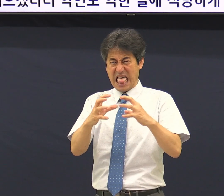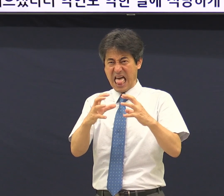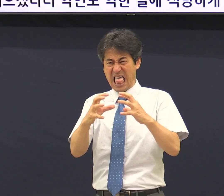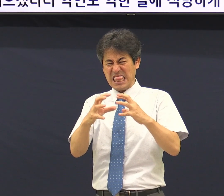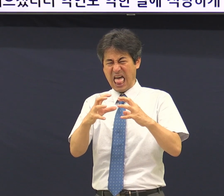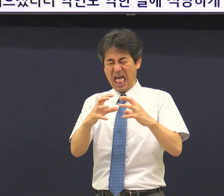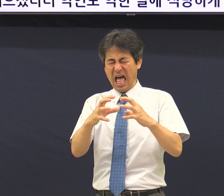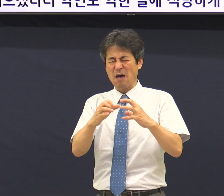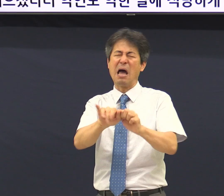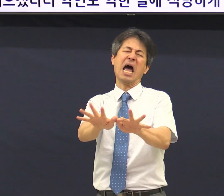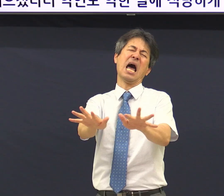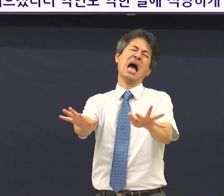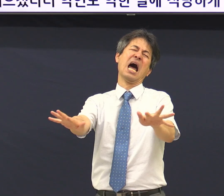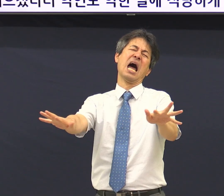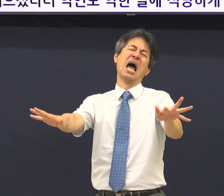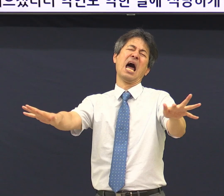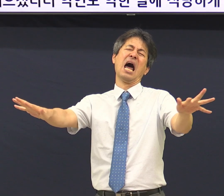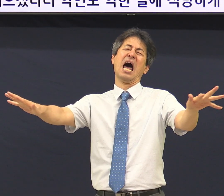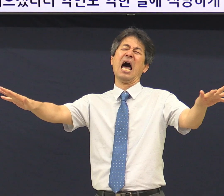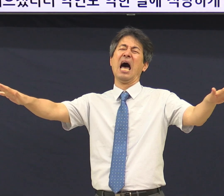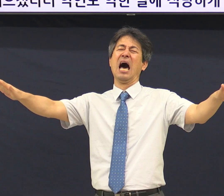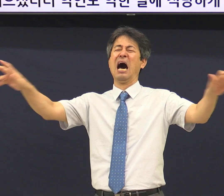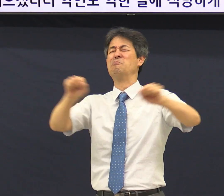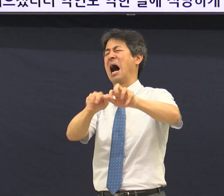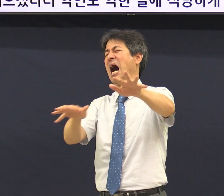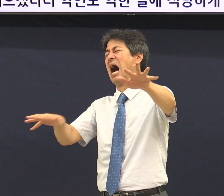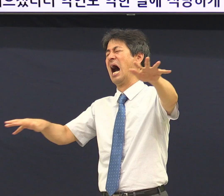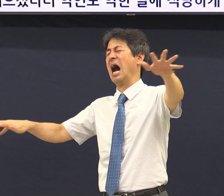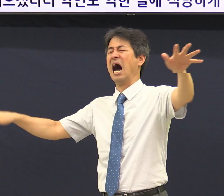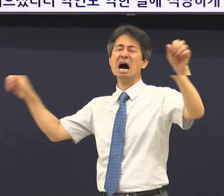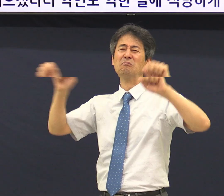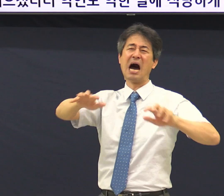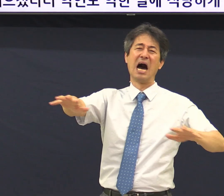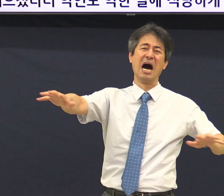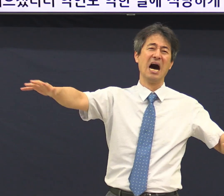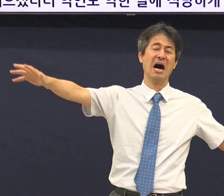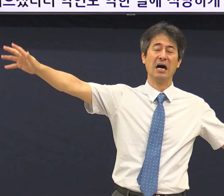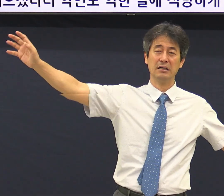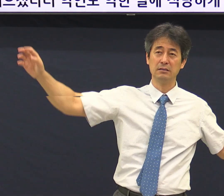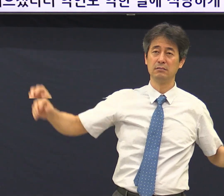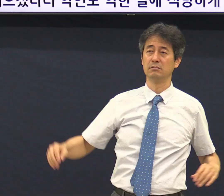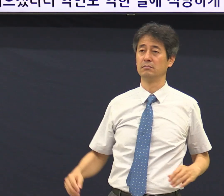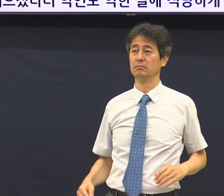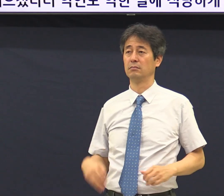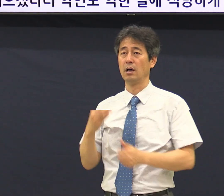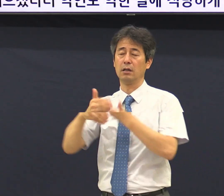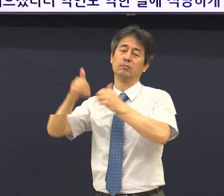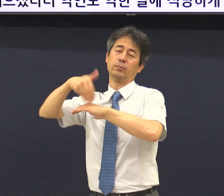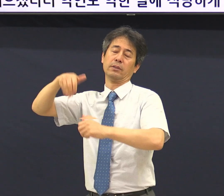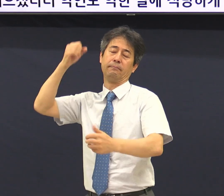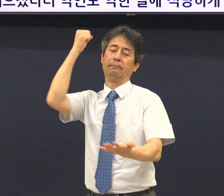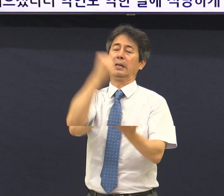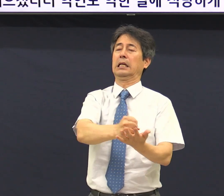가운데 그들의 공동체를 유지하지 못하고 흩어지게 되었던 것이죠. 수많은 땅으로 흩어지게 되었던